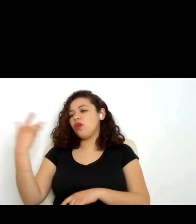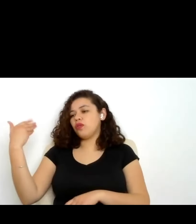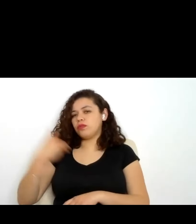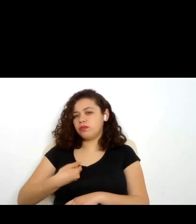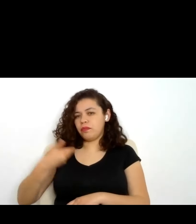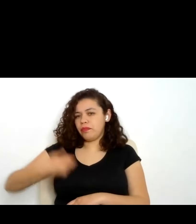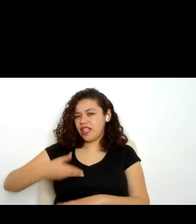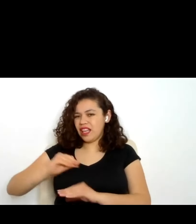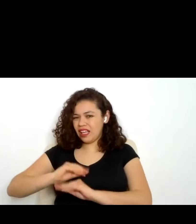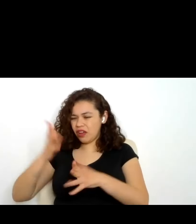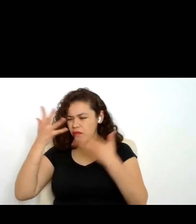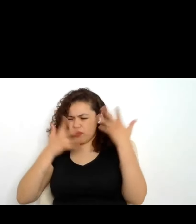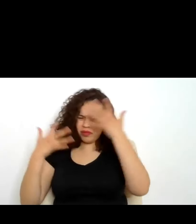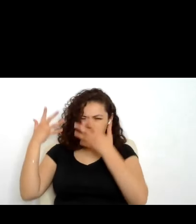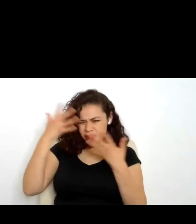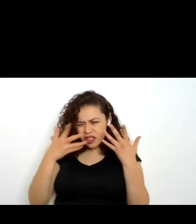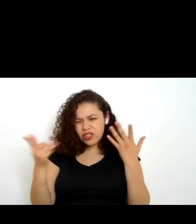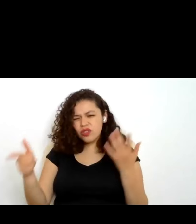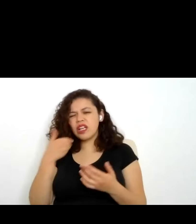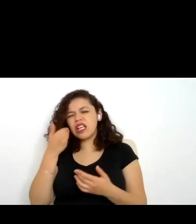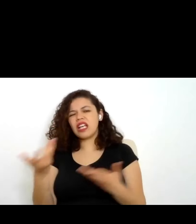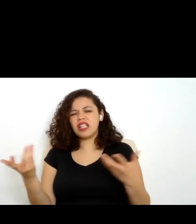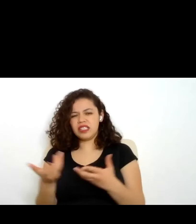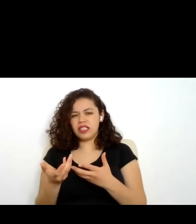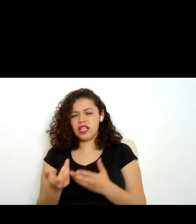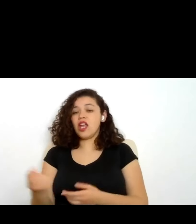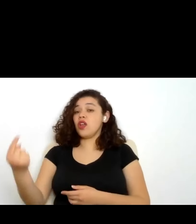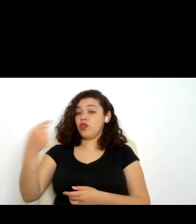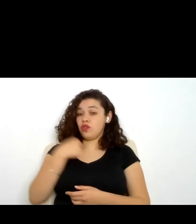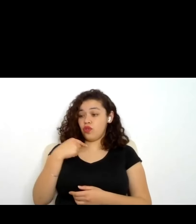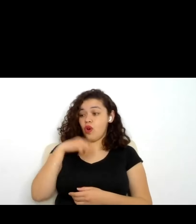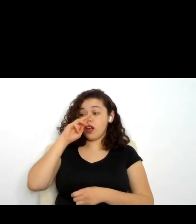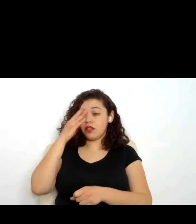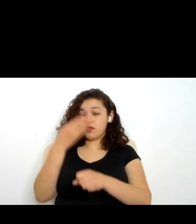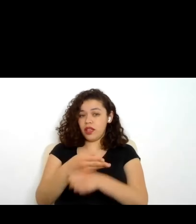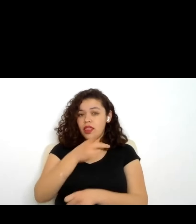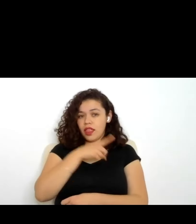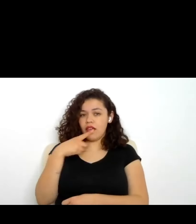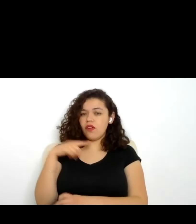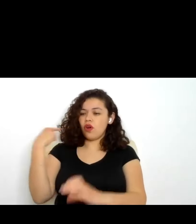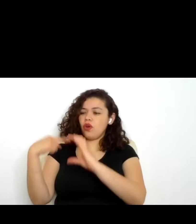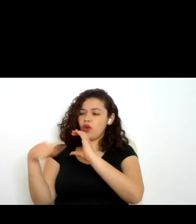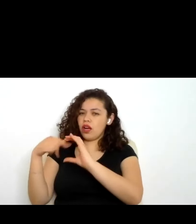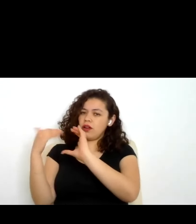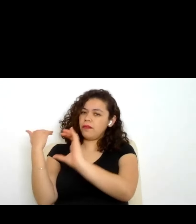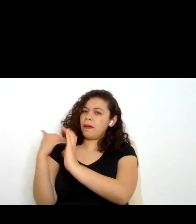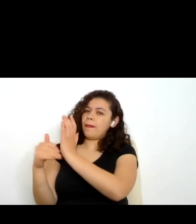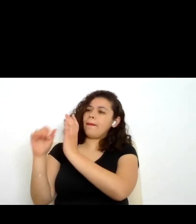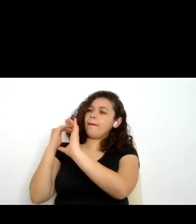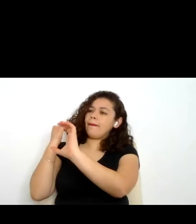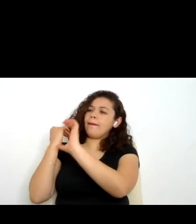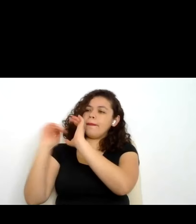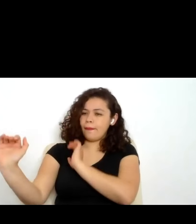qué ejercicio quiere ejercer o qué es lo que quiere hacer, yo como responsable le tengo que mandar un correo para que